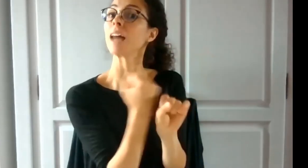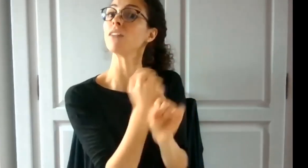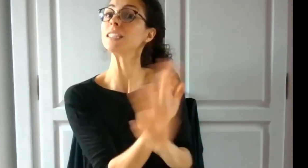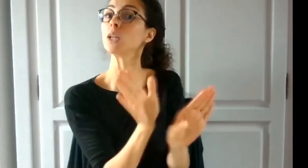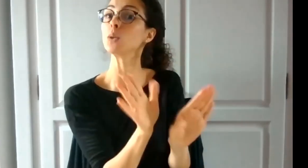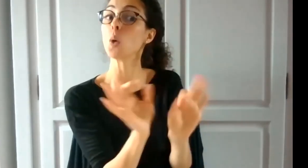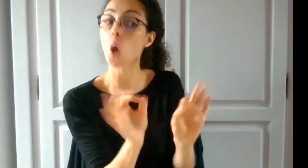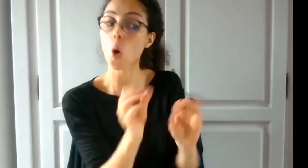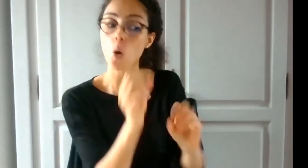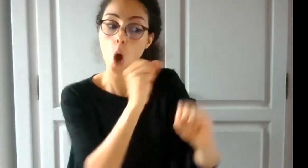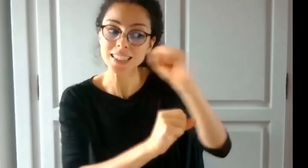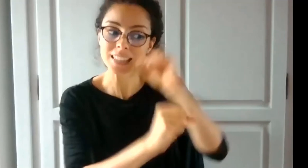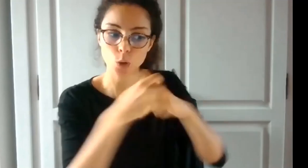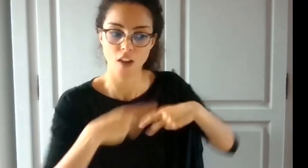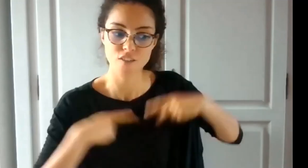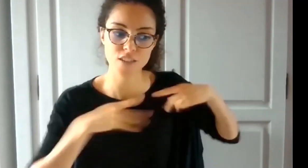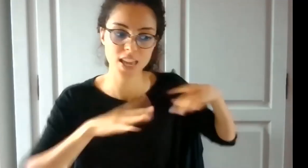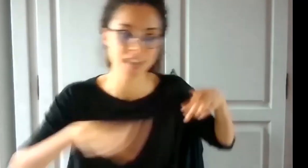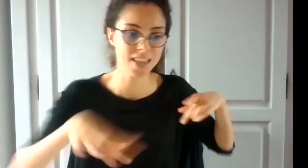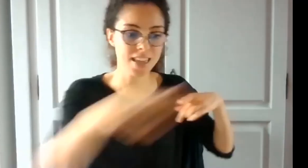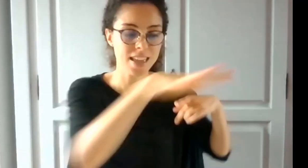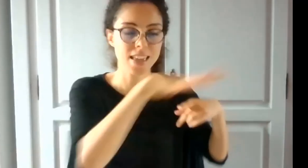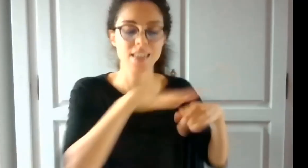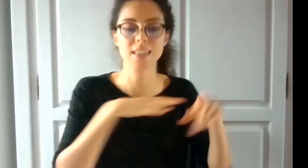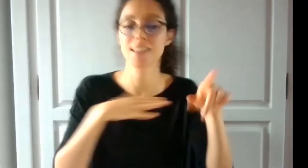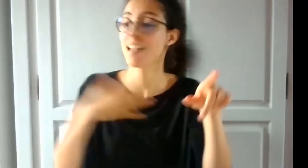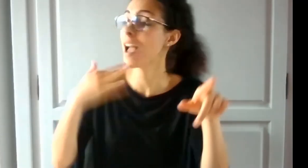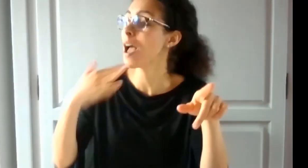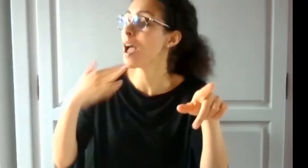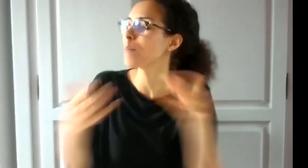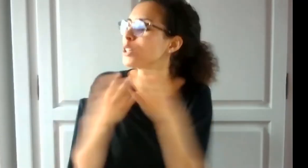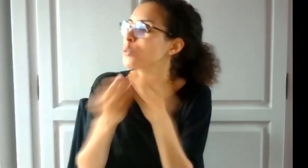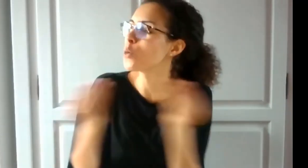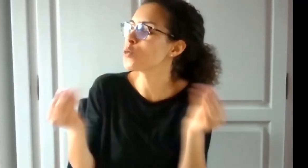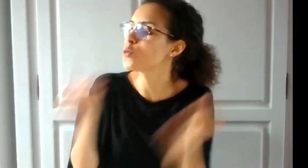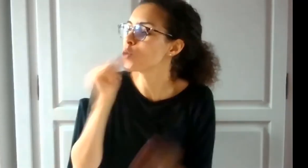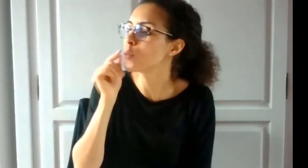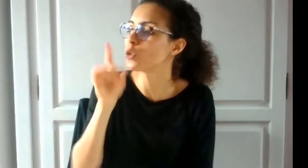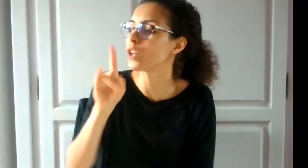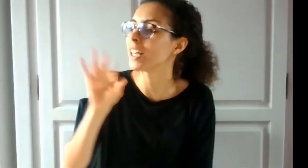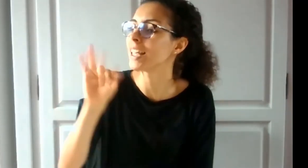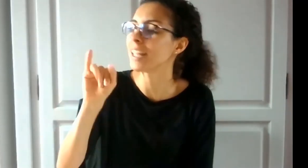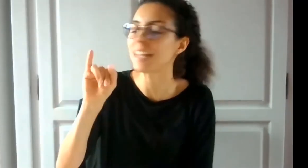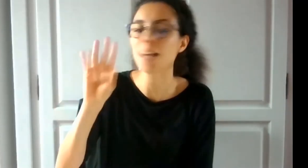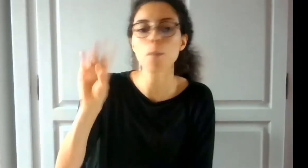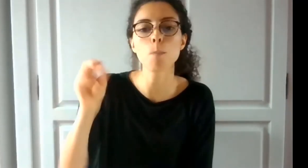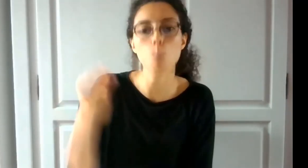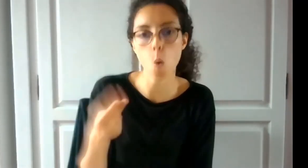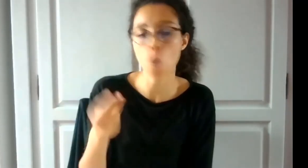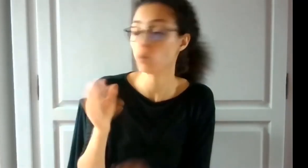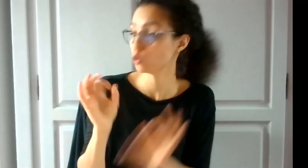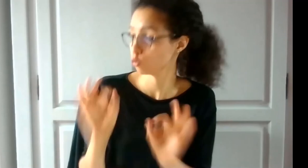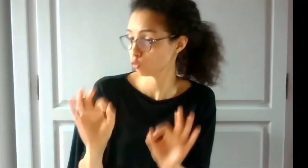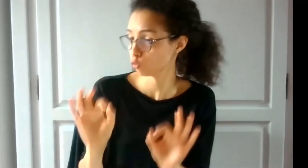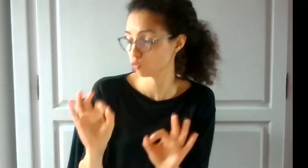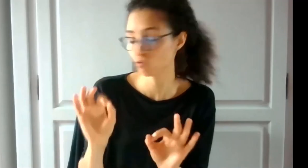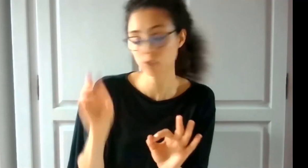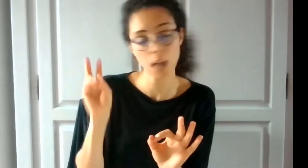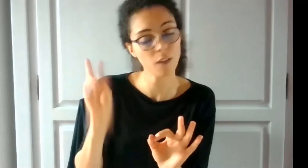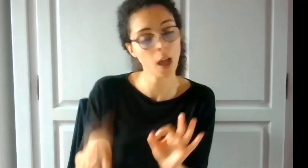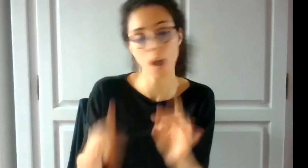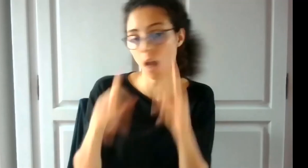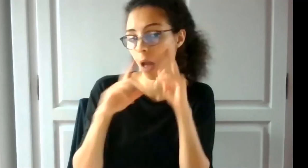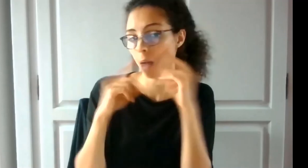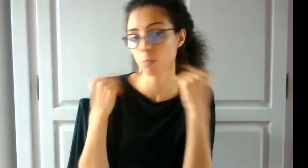Ouais, merci beaucoup, Monsieur Hibon, parce que en effet, on voit bien que à la fois dans